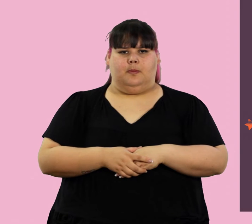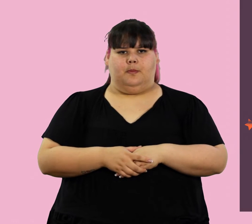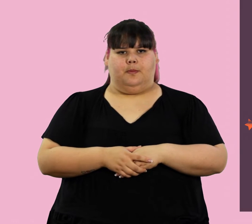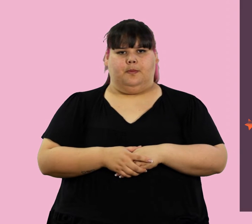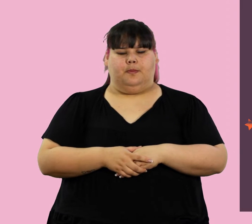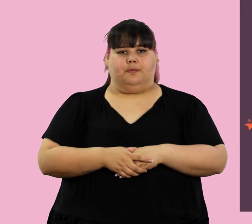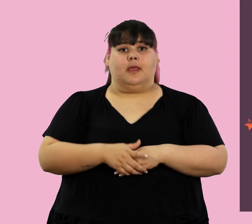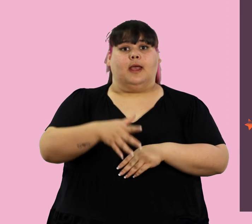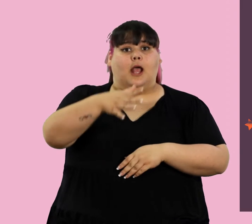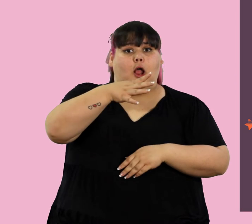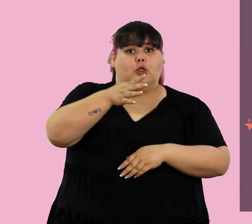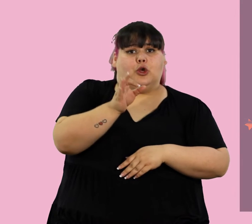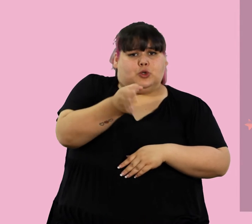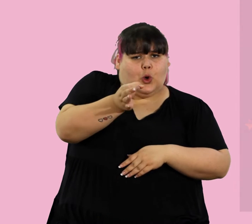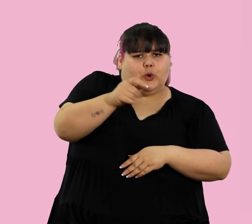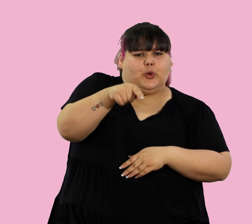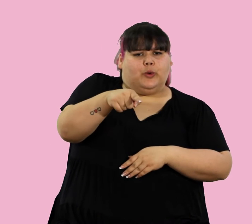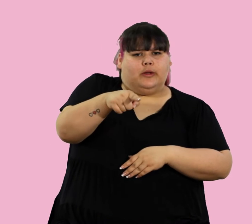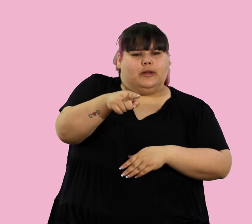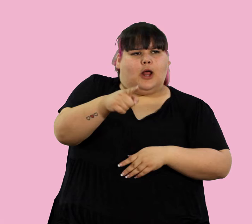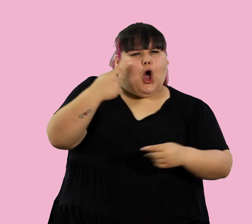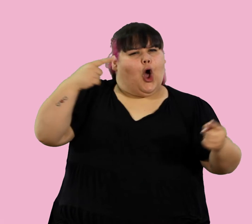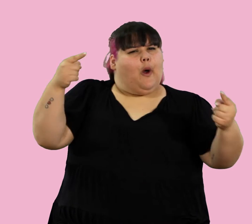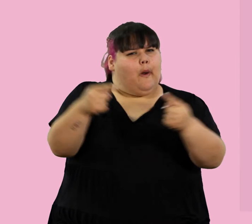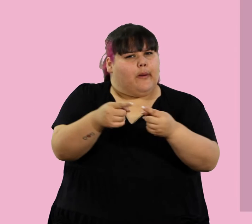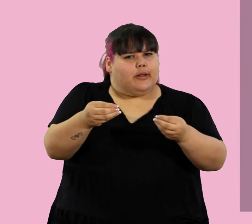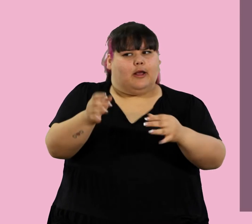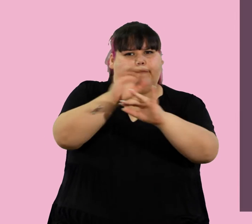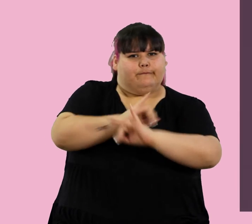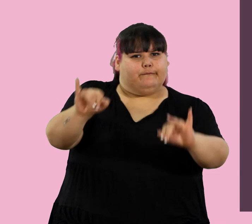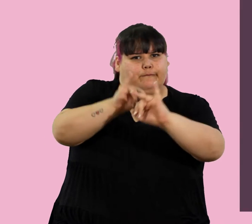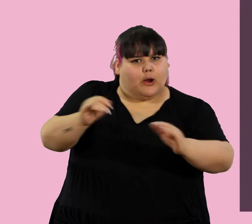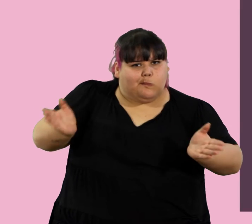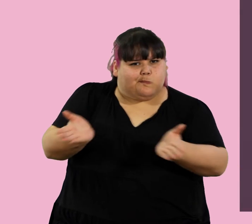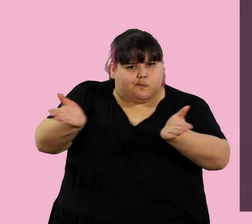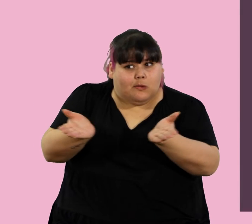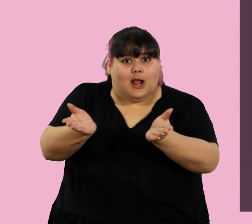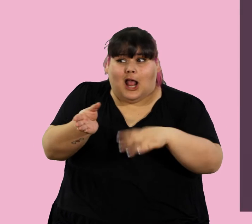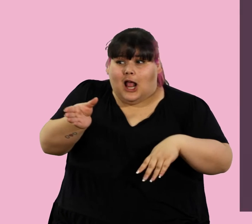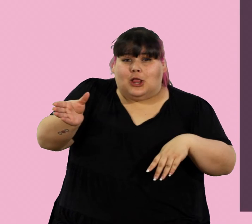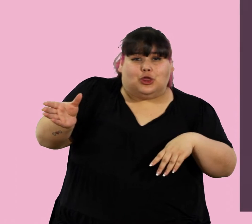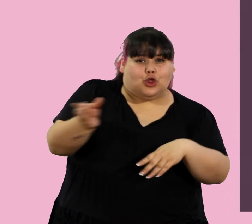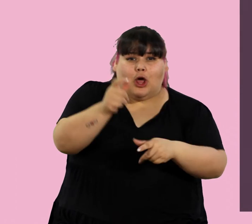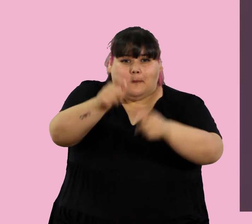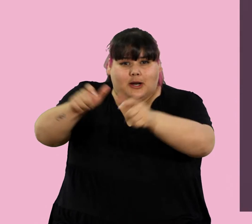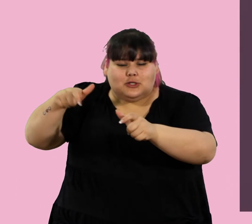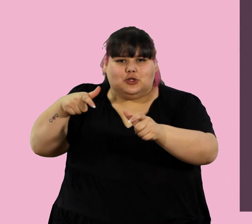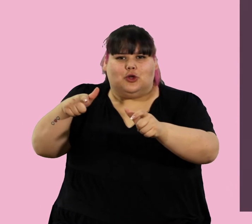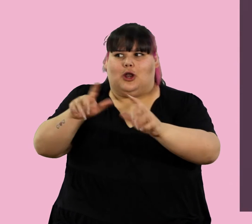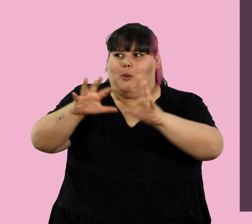El 14 de octubre tiene como propósito concientizar y promover a toda la población mundial acerca